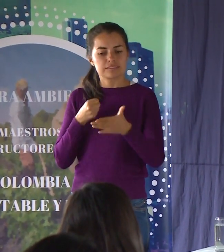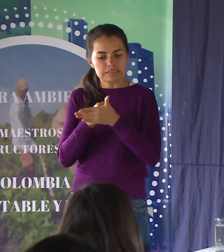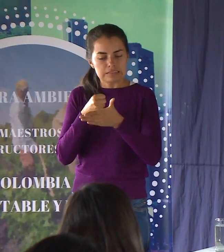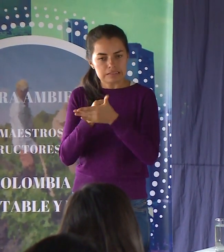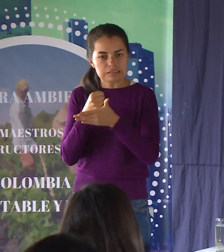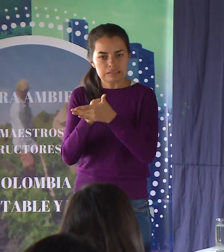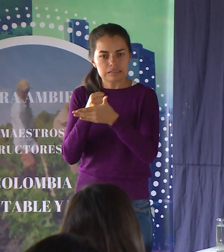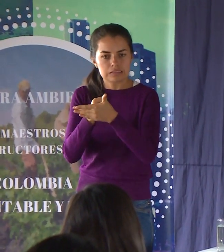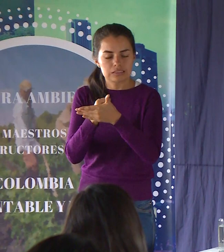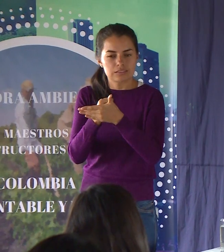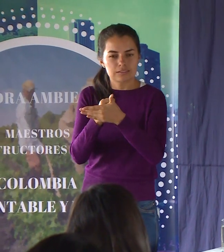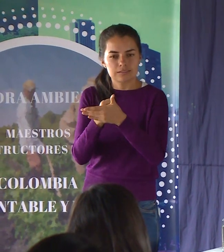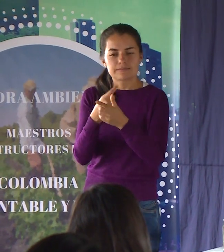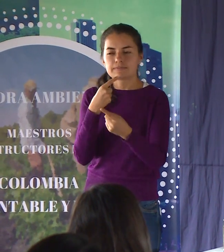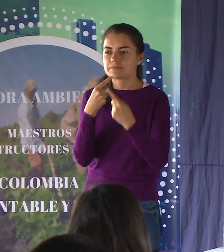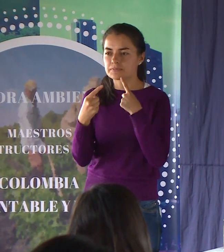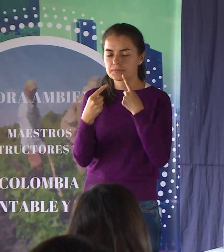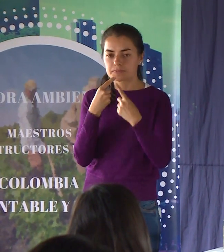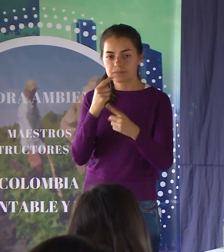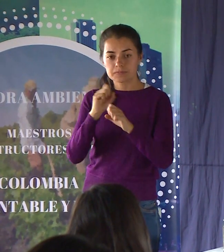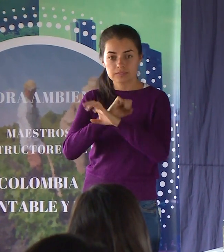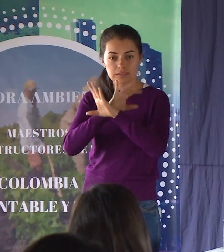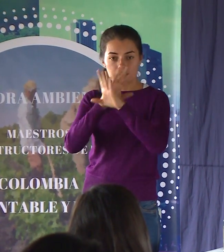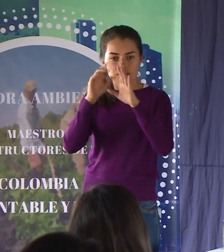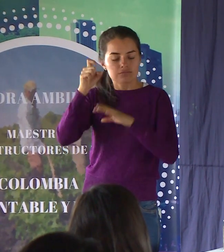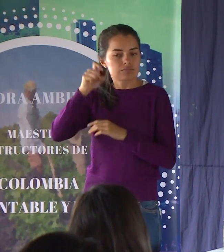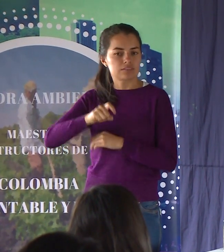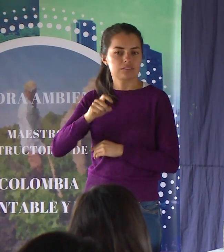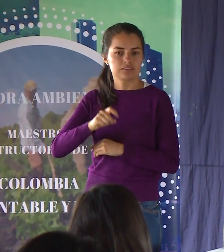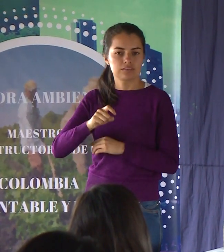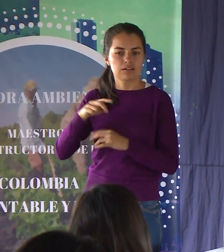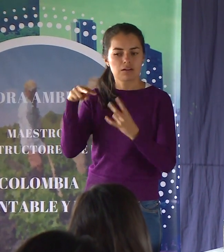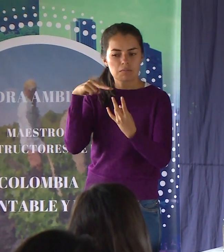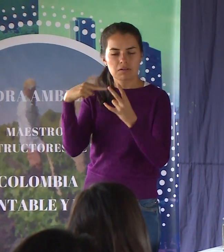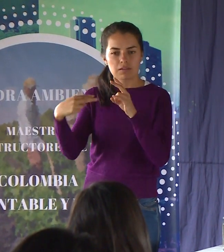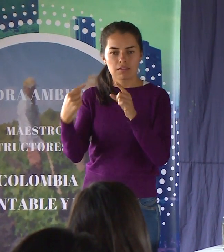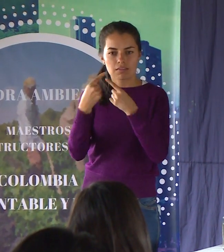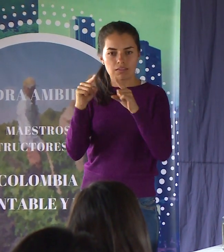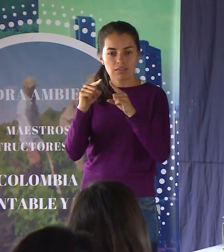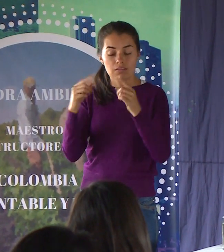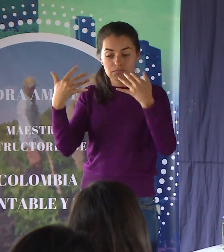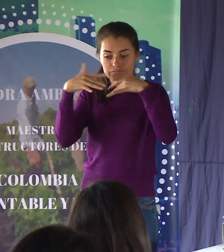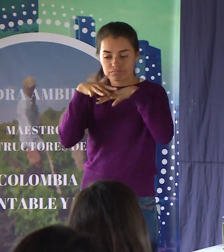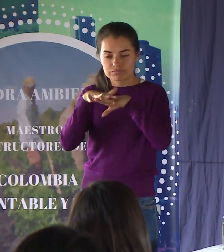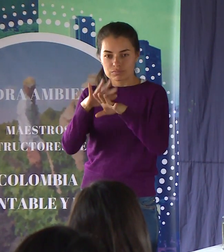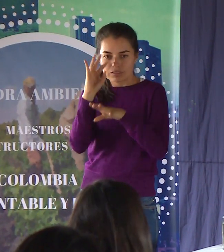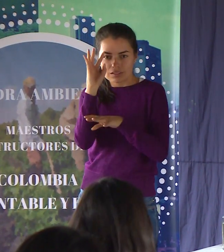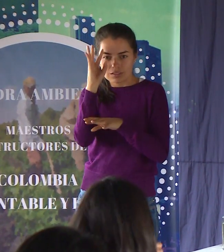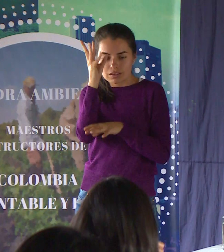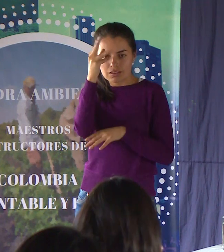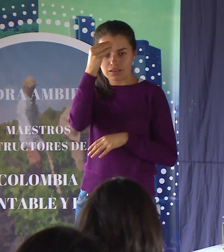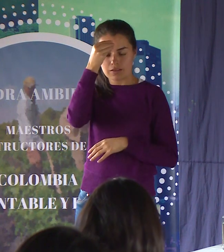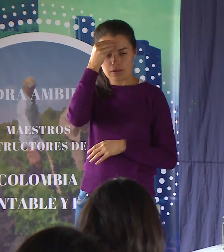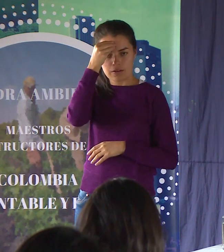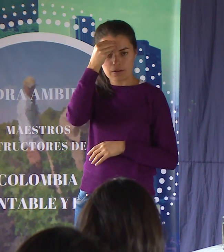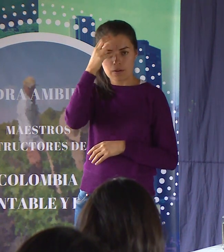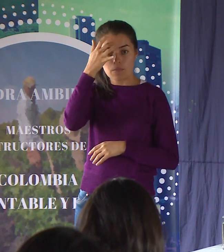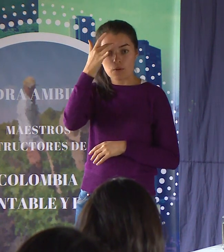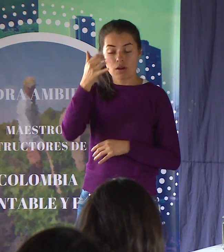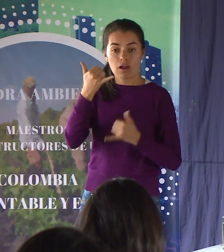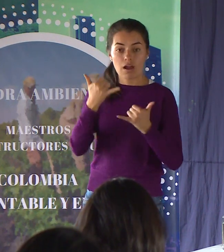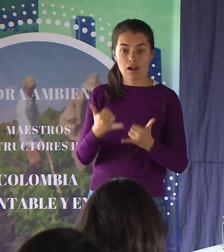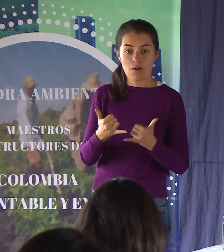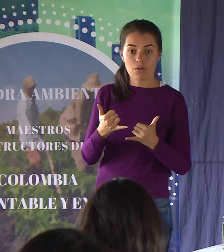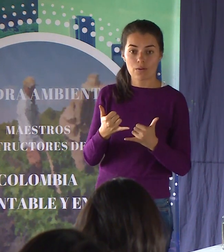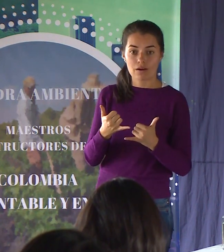intentando hablar de que precisamente necesitamos una mirada mucho más interdisciplinar, porque precisamente los maestros